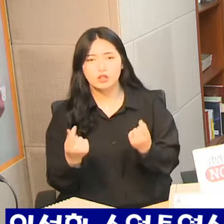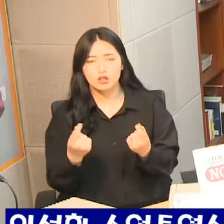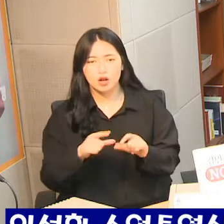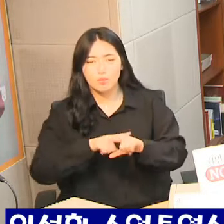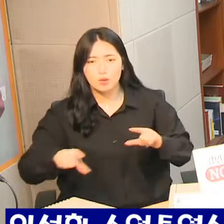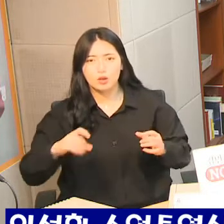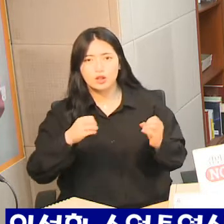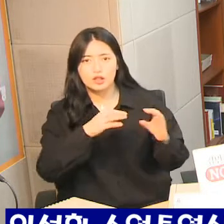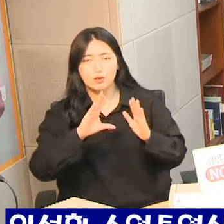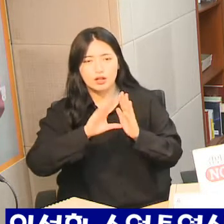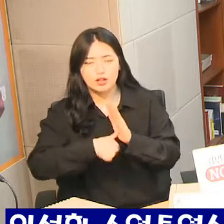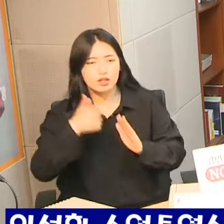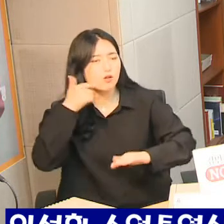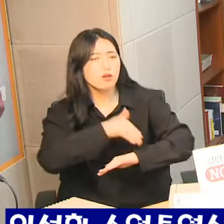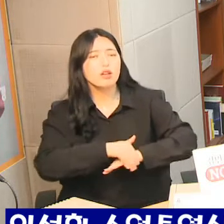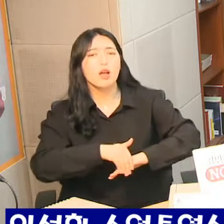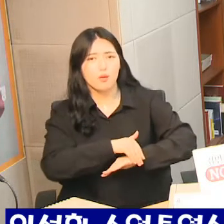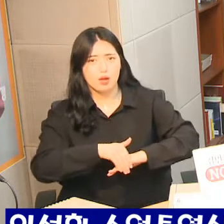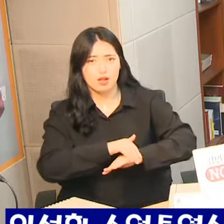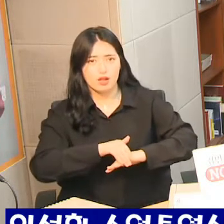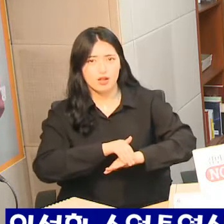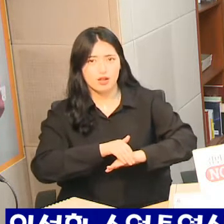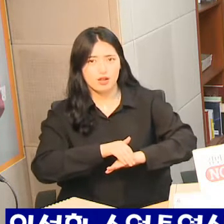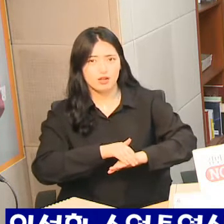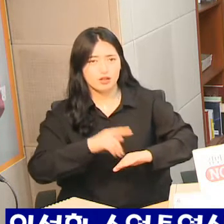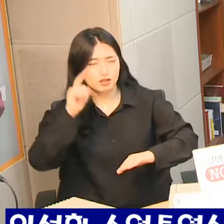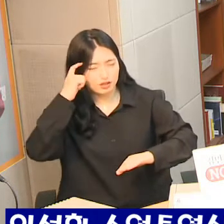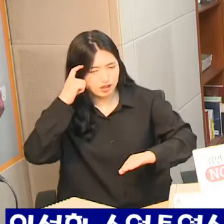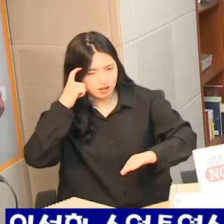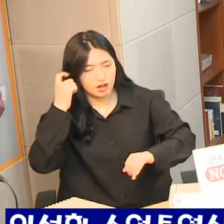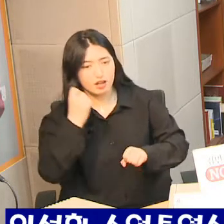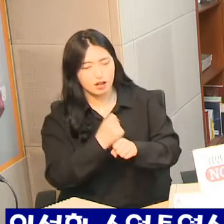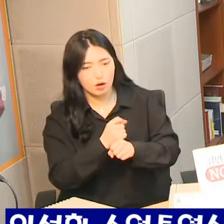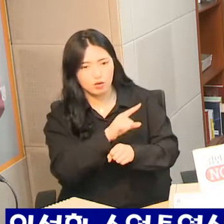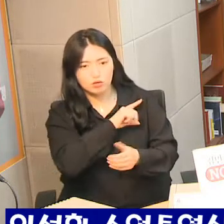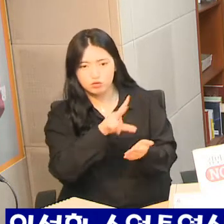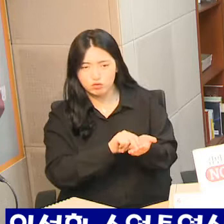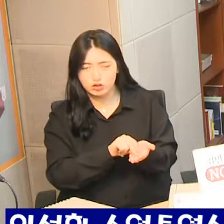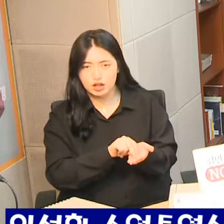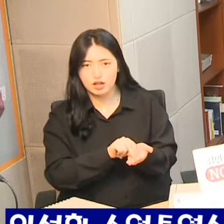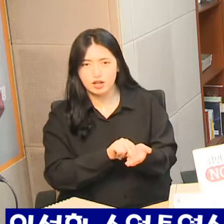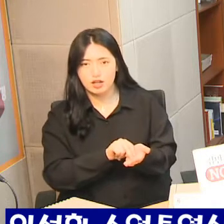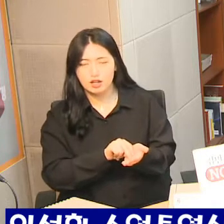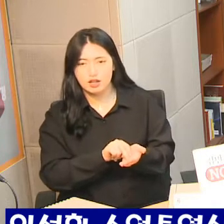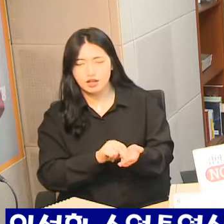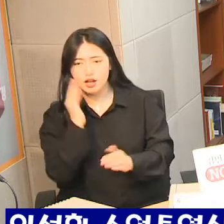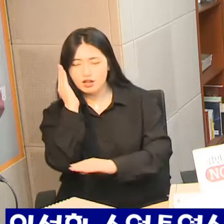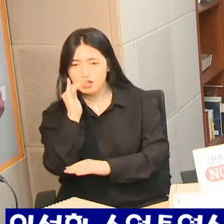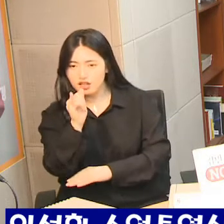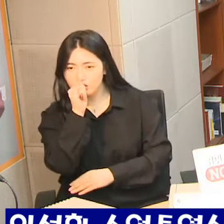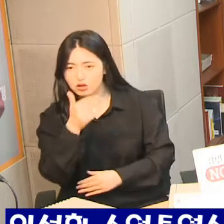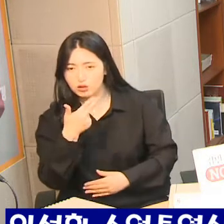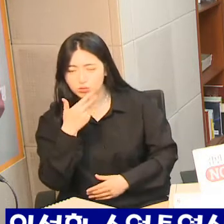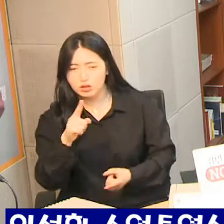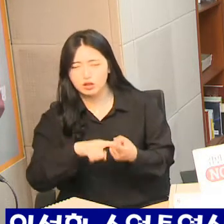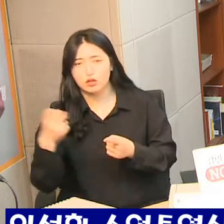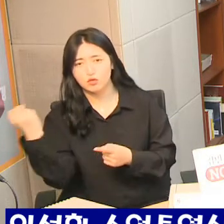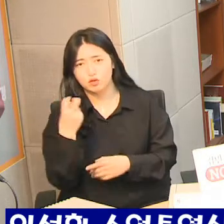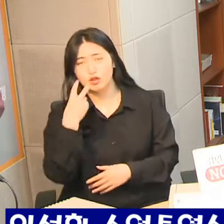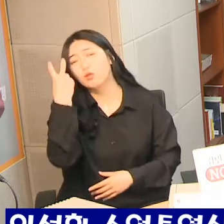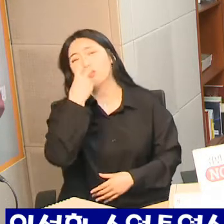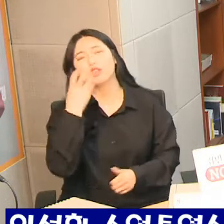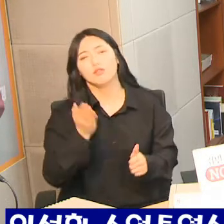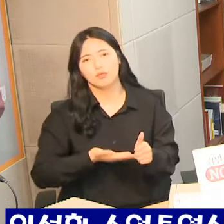때도 네. 나름의 개요표를 짜고 그 안에서 내가 주제를 벗어나는지 벗어나지 않는지를 수시로 체크를 해보셔야 될 것